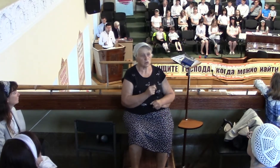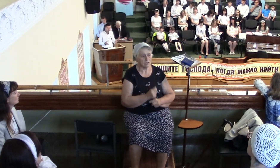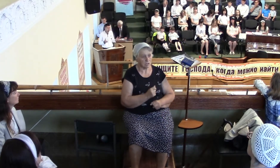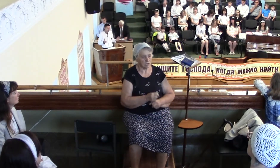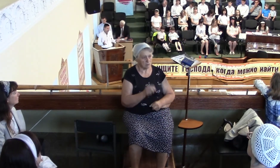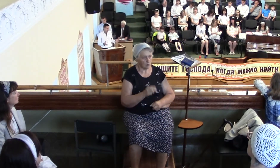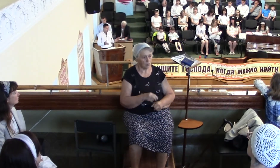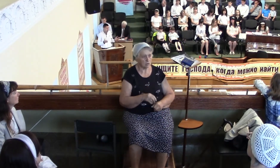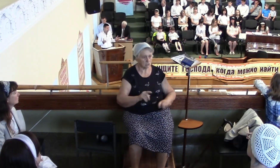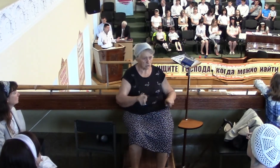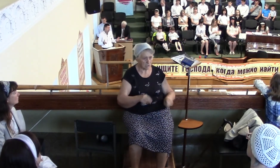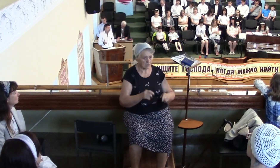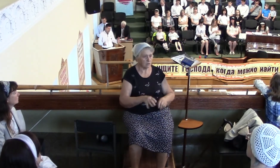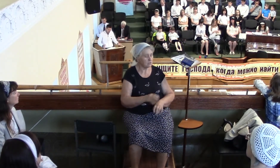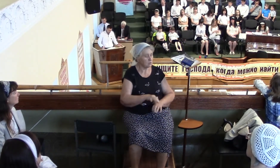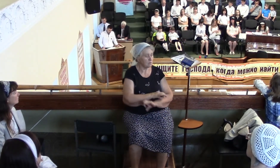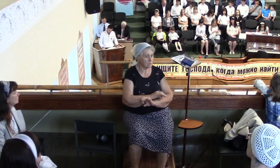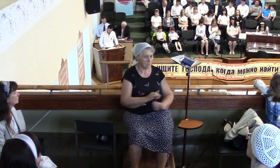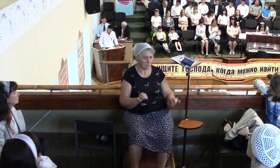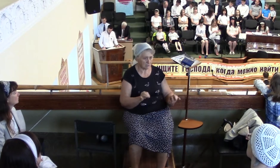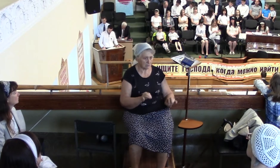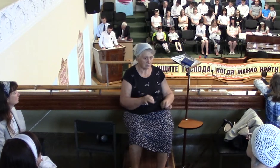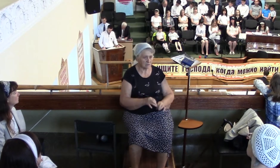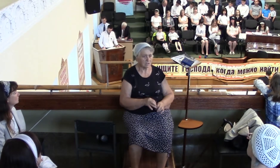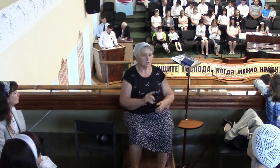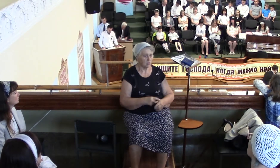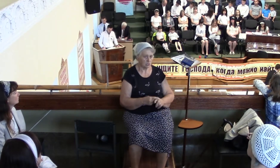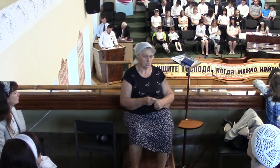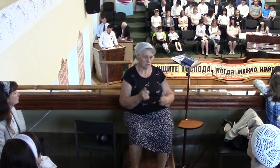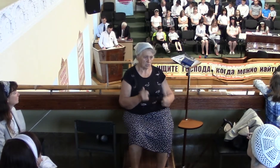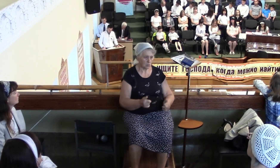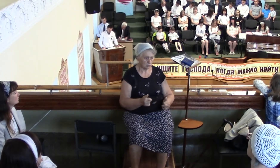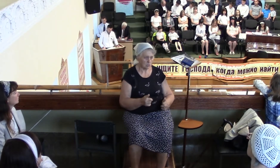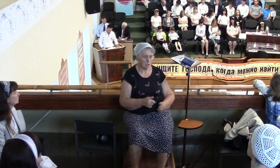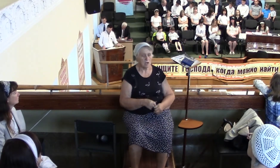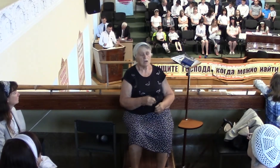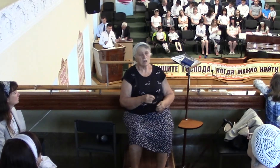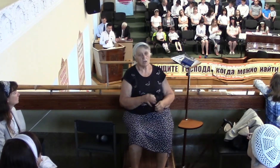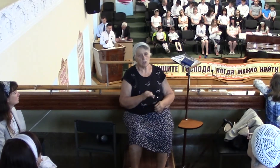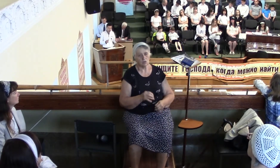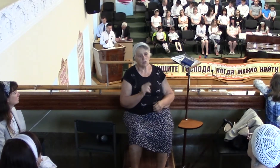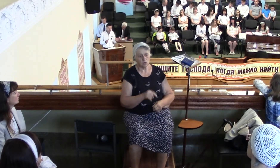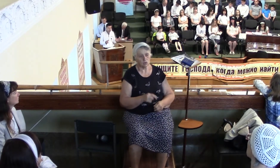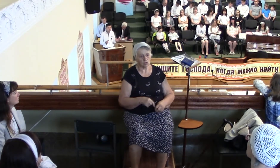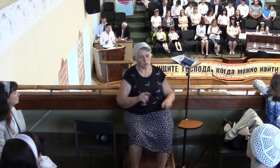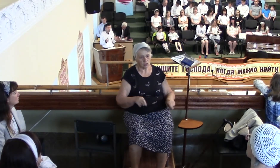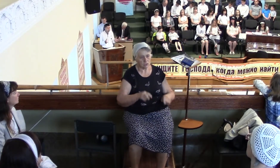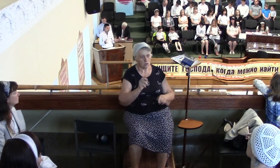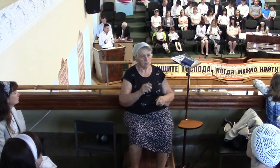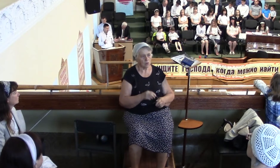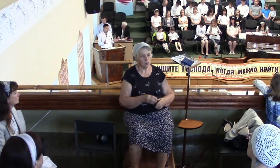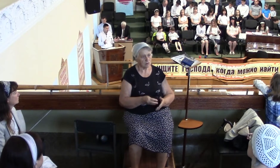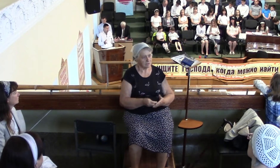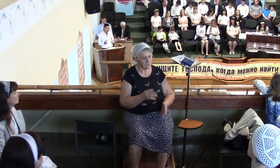Бог, оно прекрасно, идеально и оно весьма хорошо. И более того, все, что создает Бог, оно ценно в